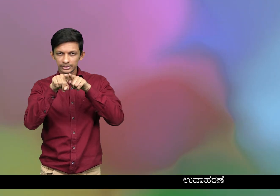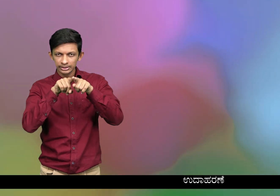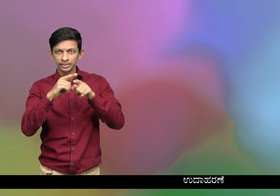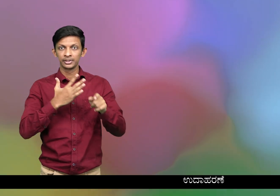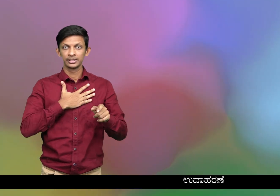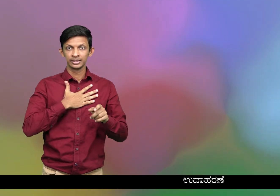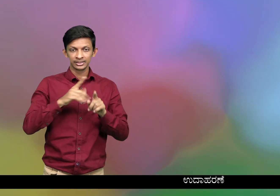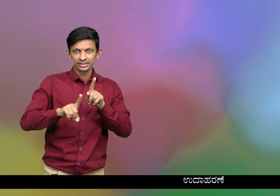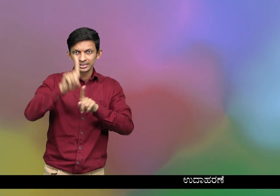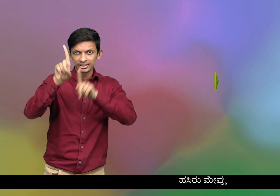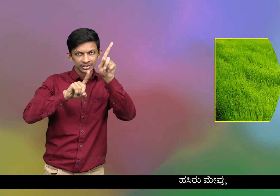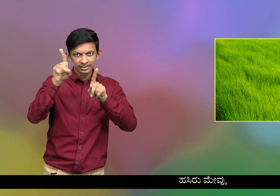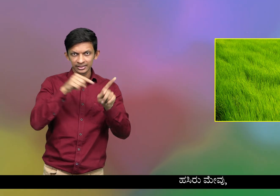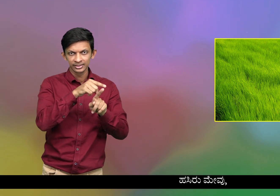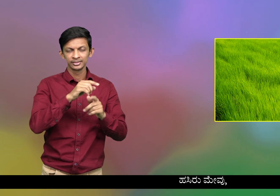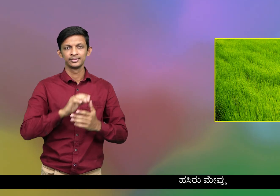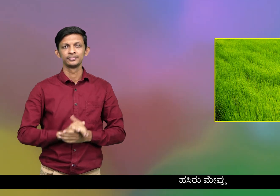ಉದಾಹರಣೆ: ಹಸಿರು ಮೇವು,